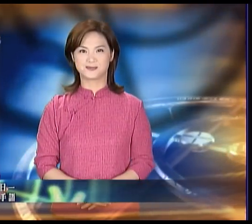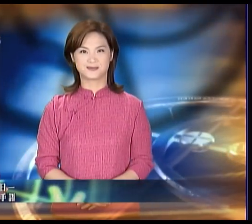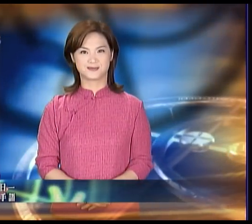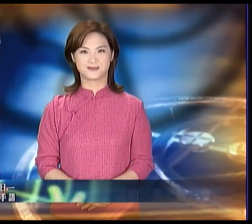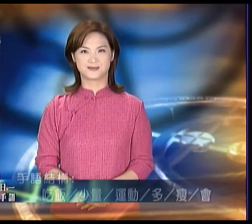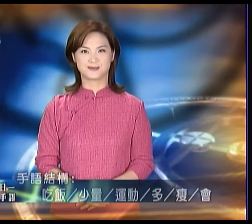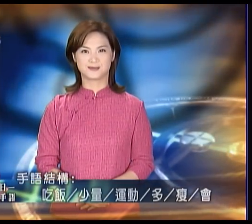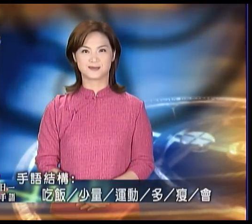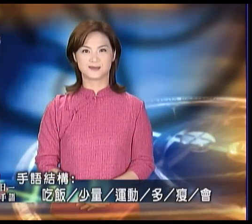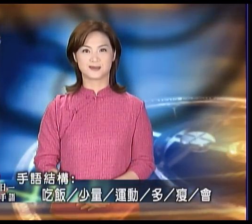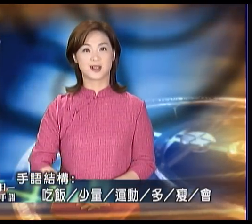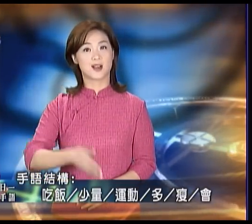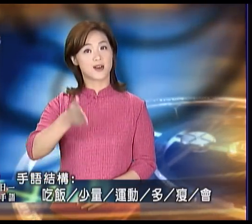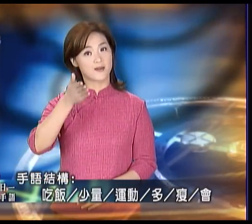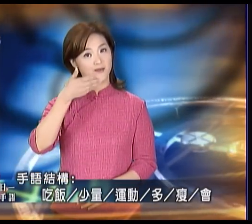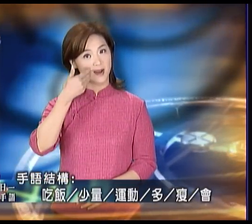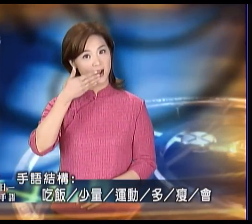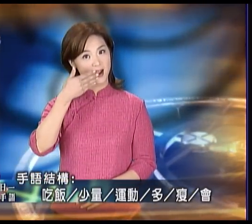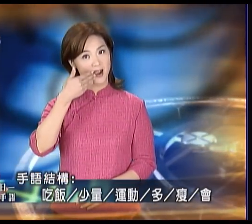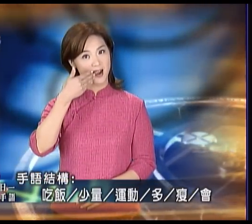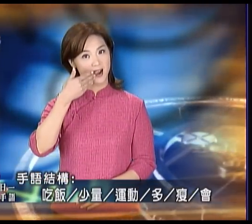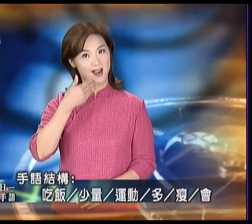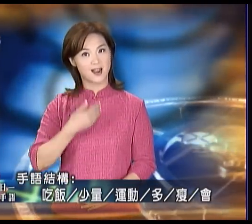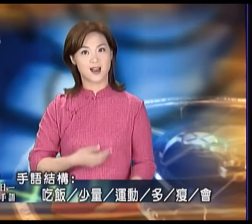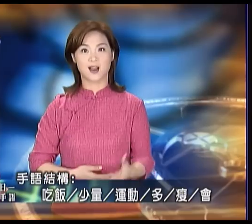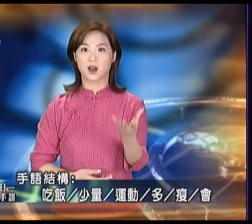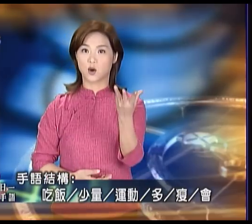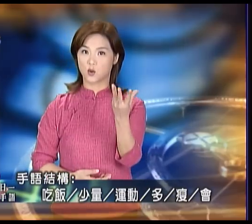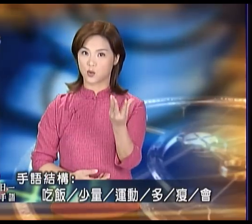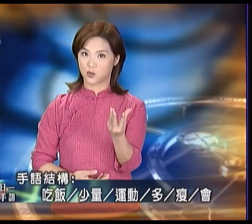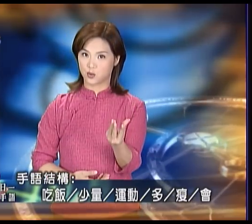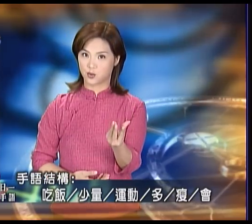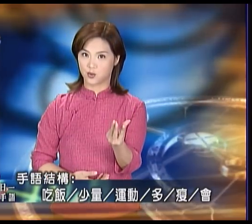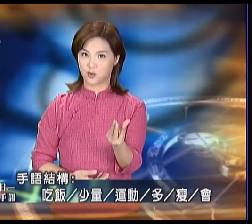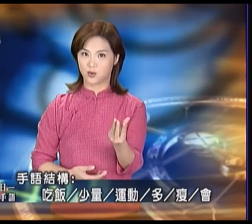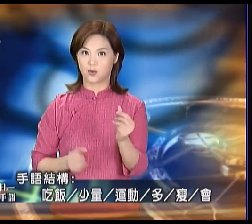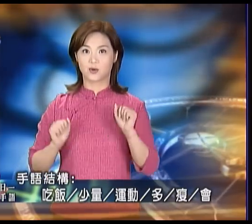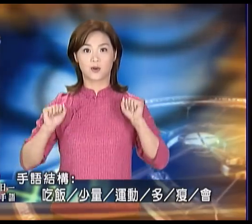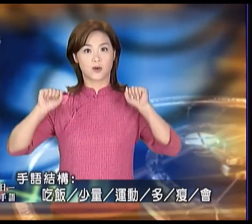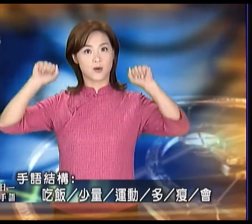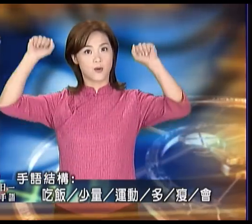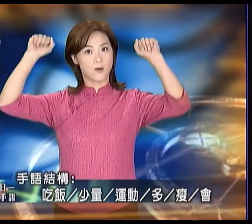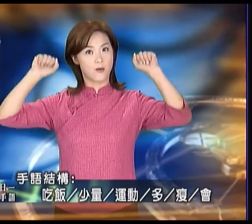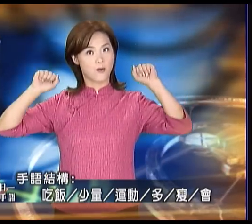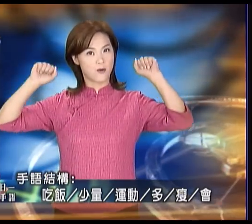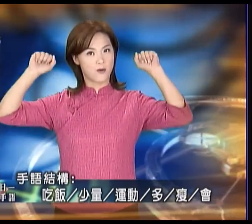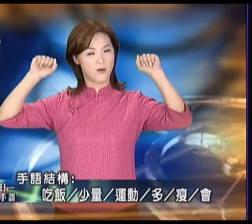构是：吃饭、少量、运动、